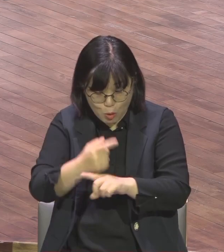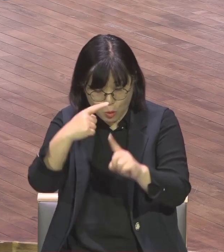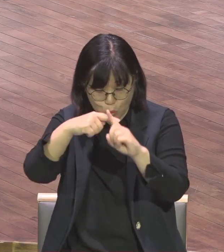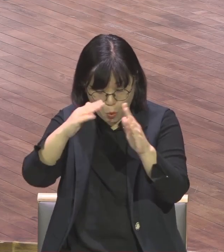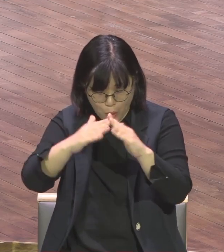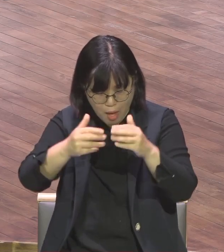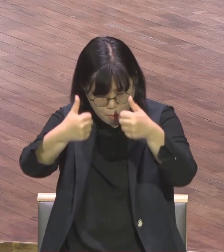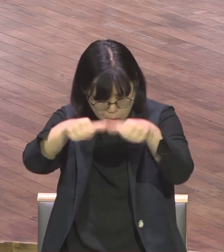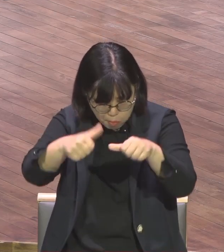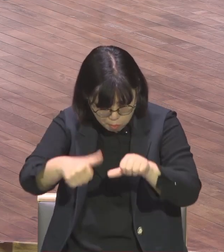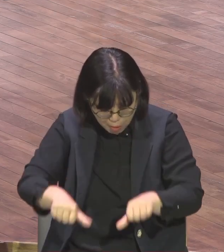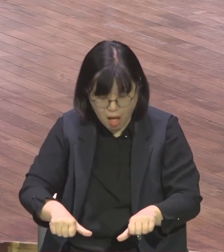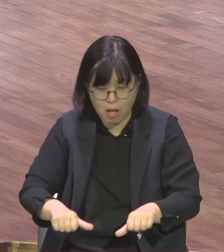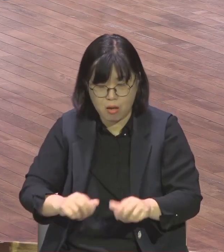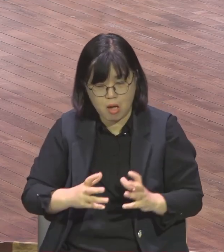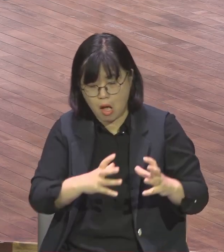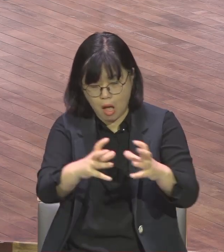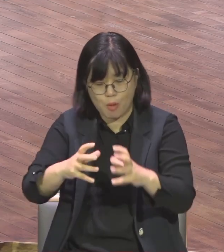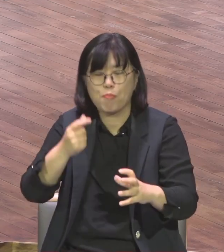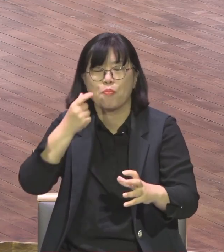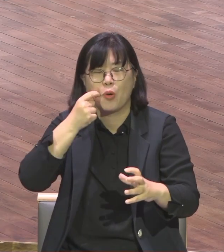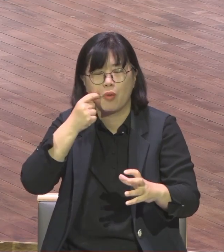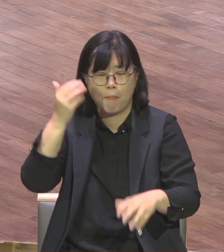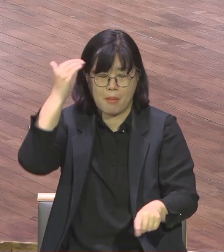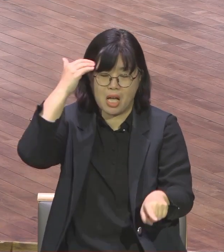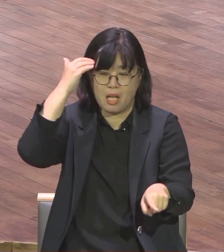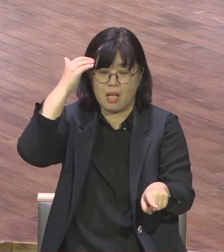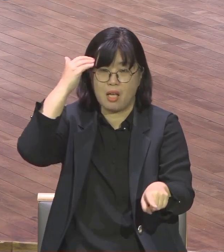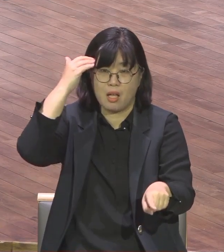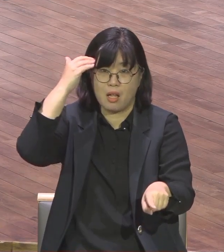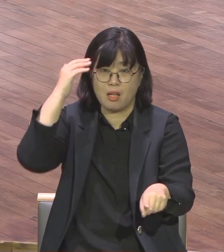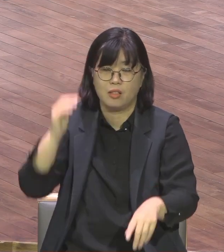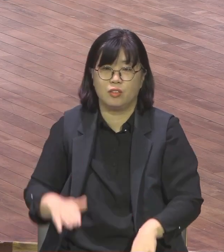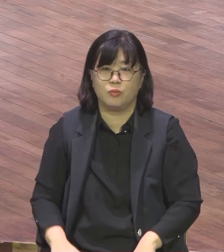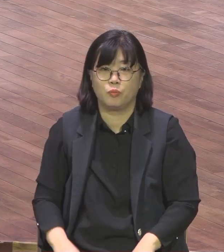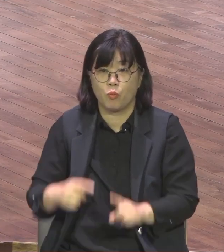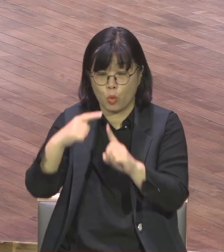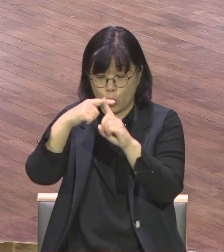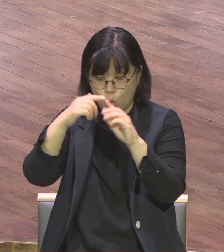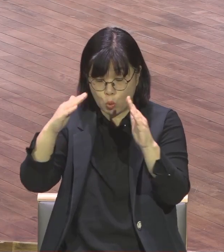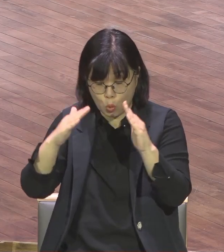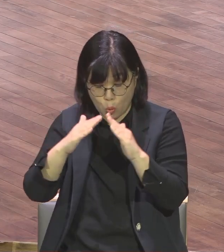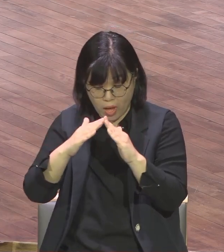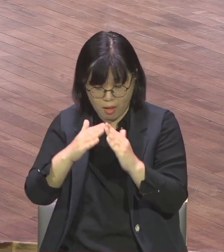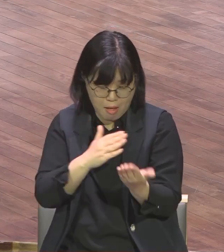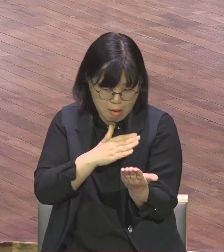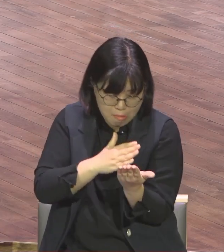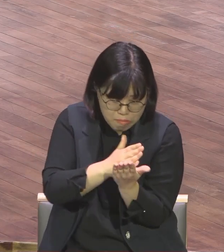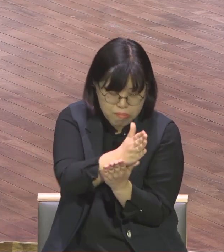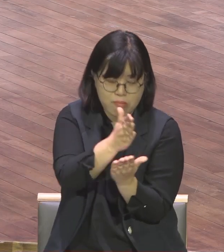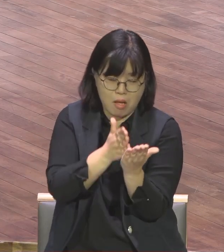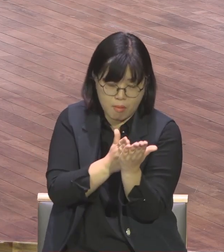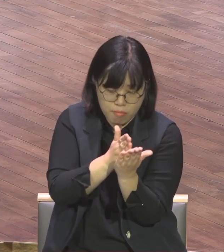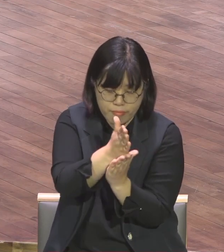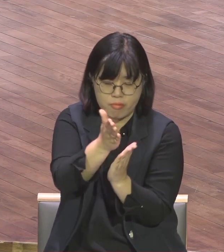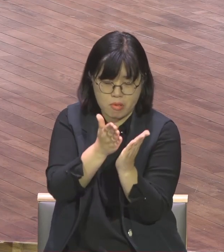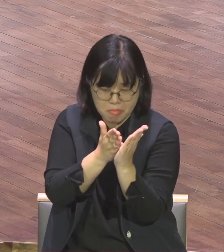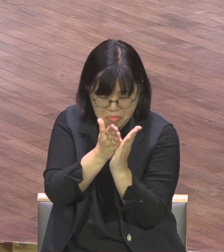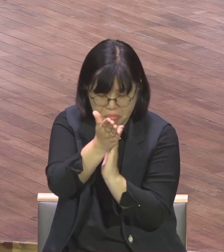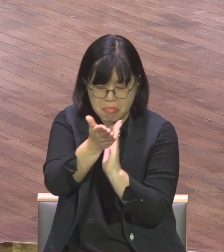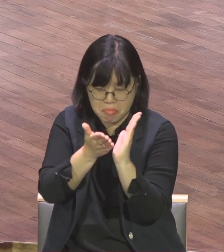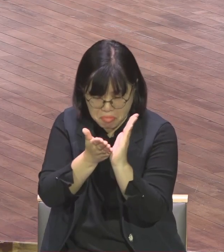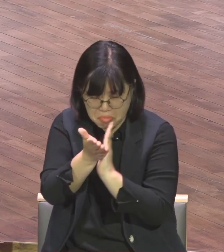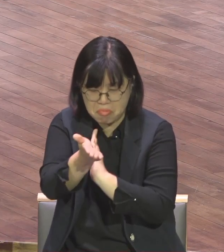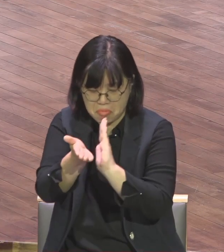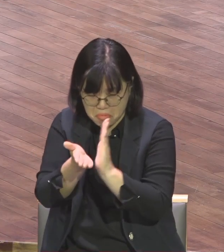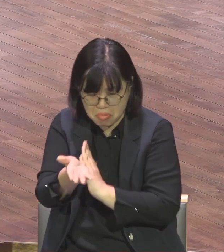들어가면 끝으로 있는 것에도 내부에 들어가 보면 전부 당짓고요, 파가 있고요, 뭐 전부 뭔지